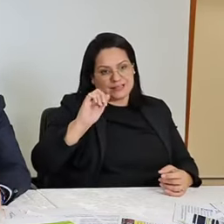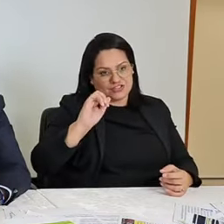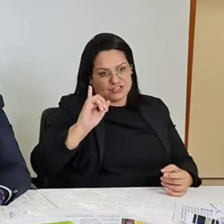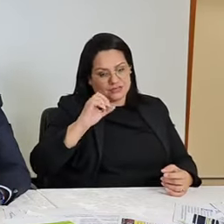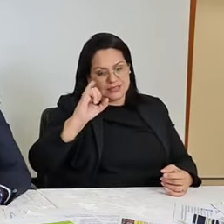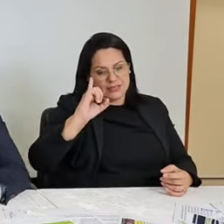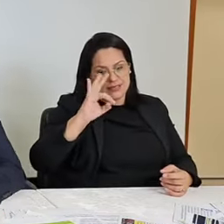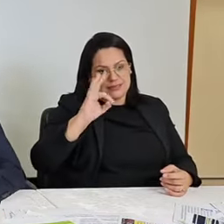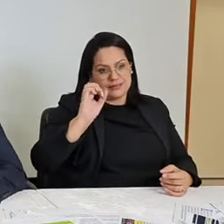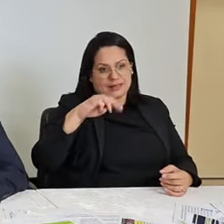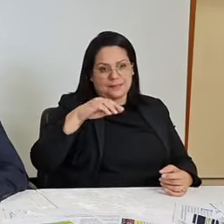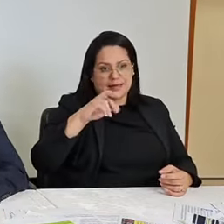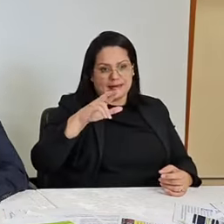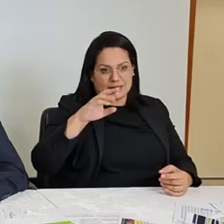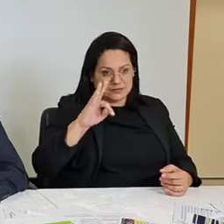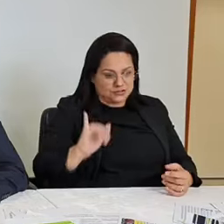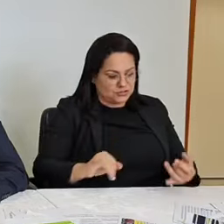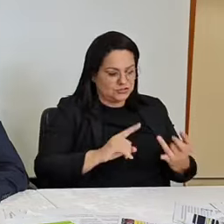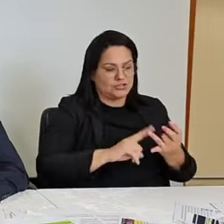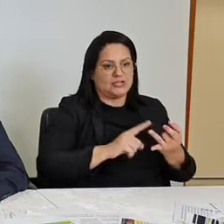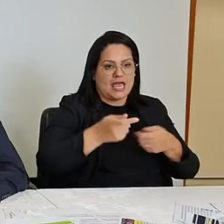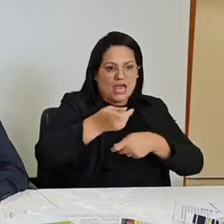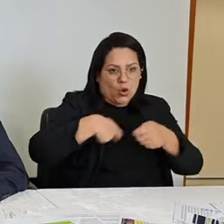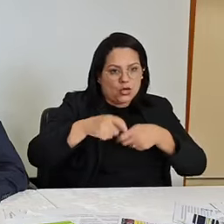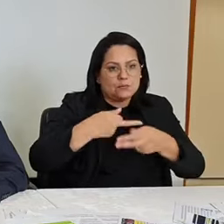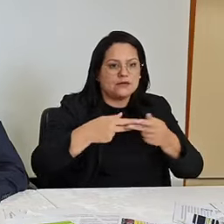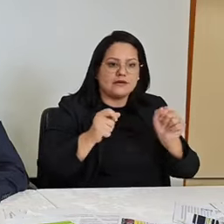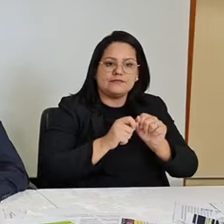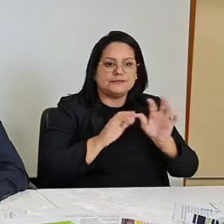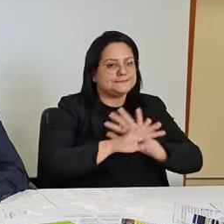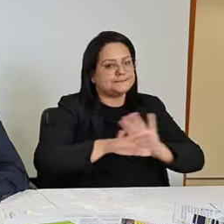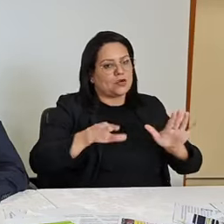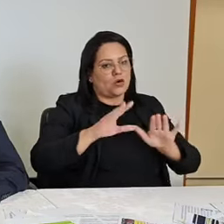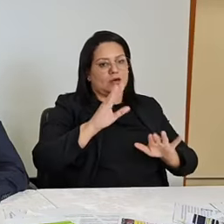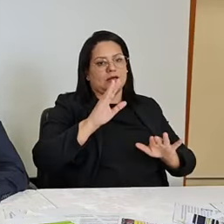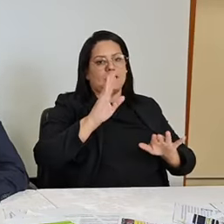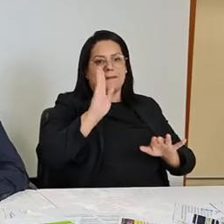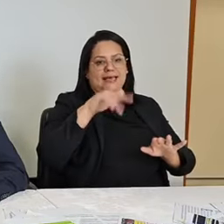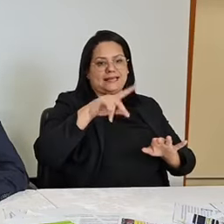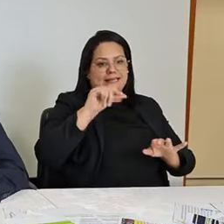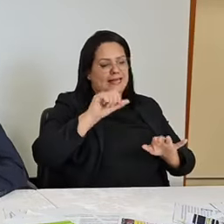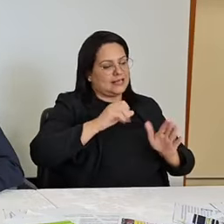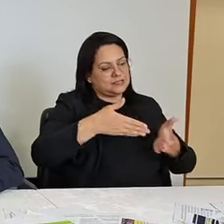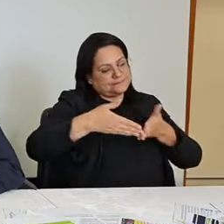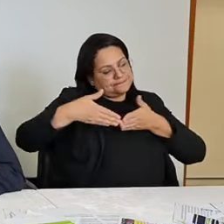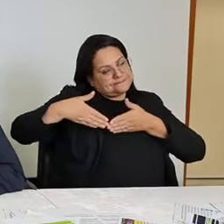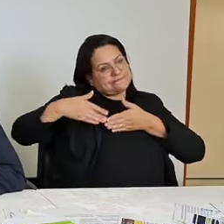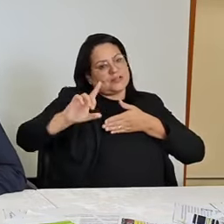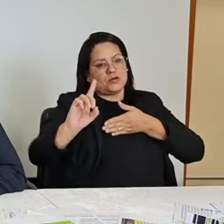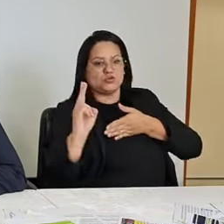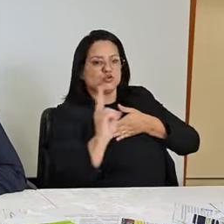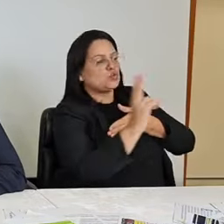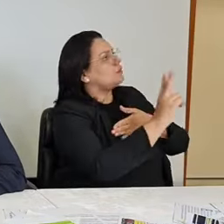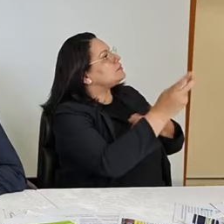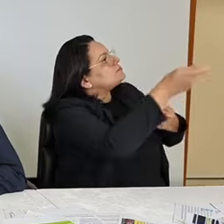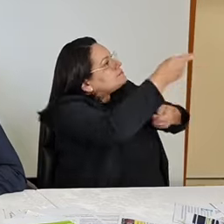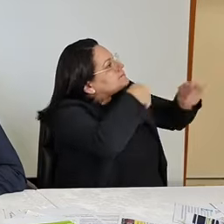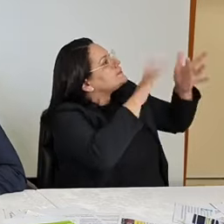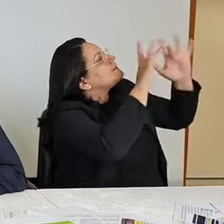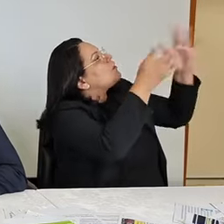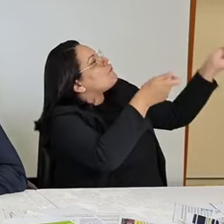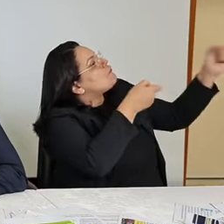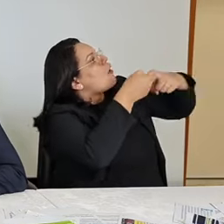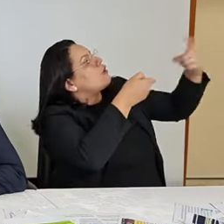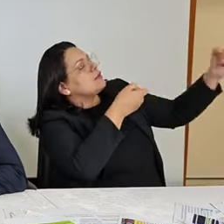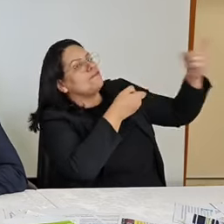esse relacionamento. O BNDES, ele sai de cena e essa negociação é tocada por diplomatas. Mas a chance de receber esse dinheiro é próxima então, de zero.